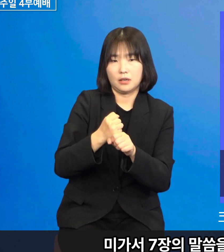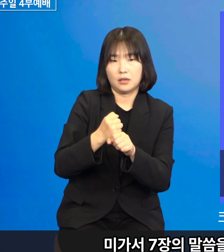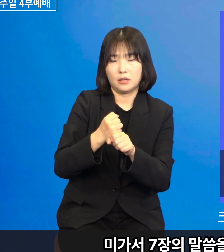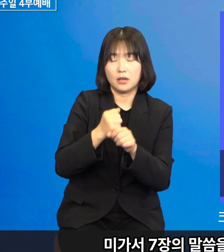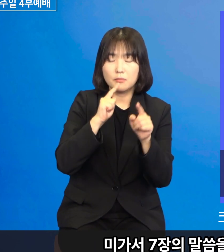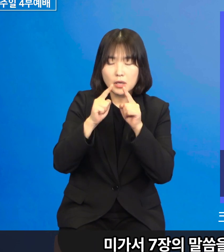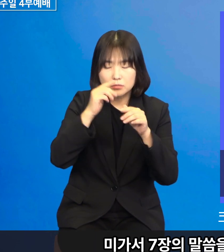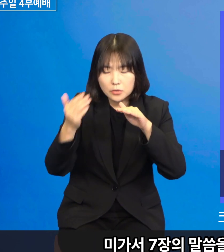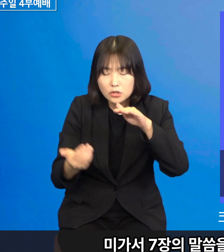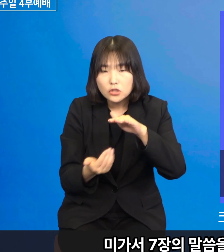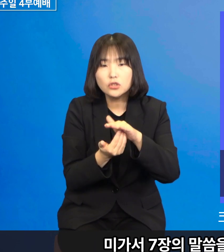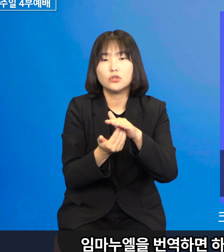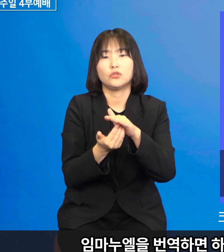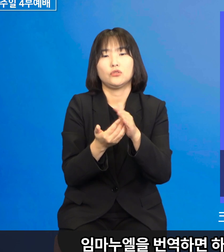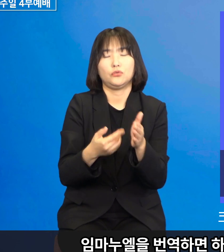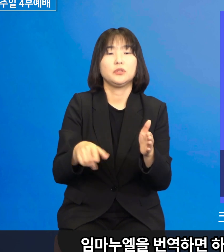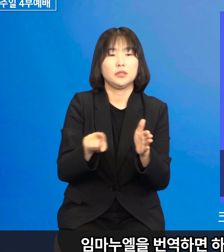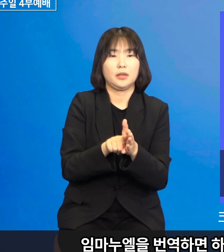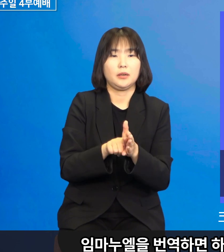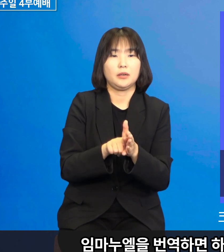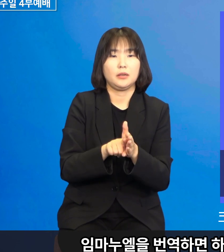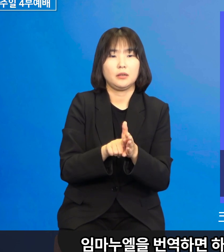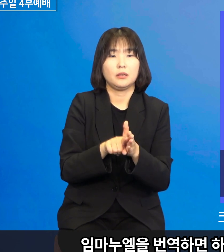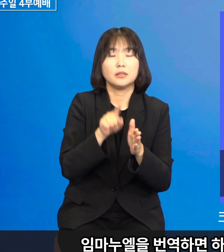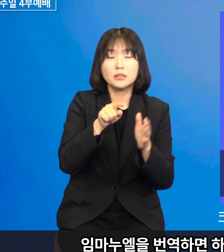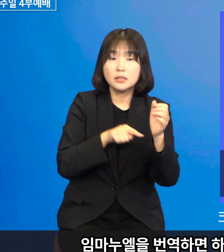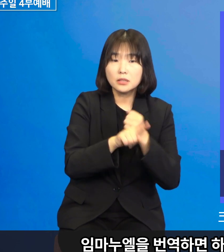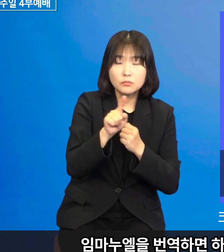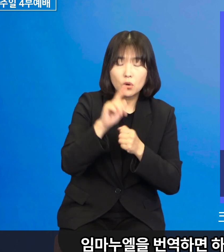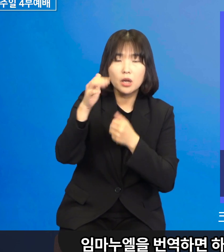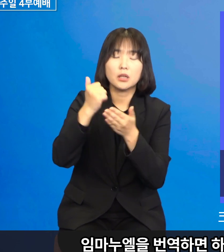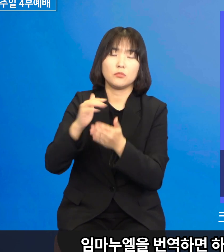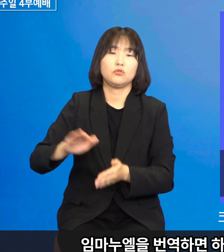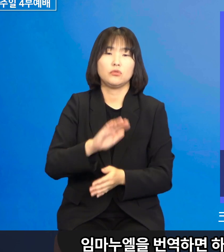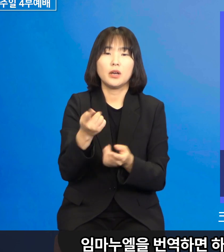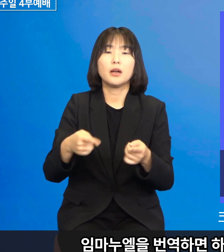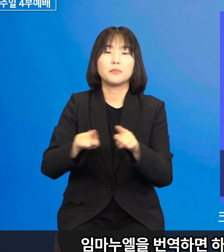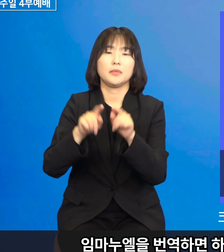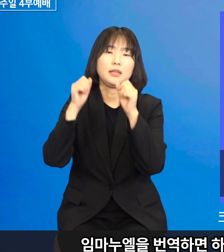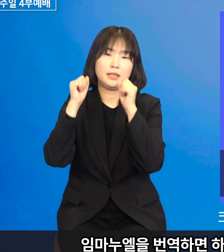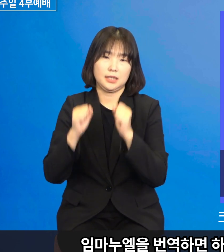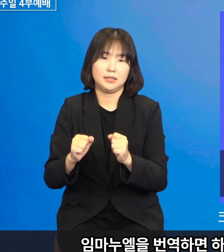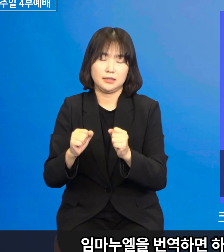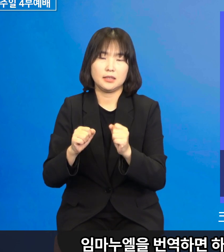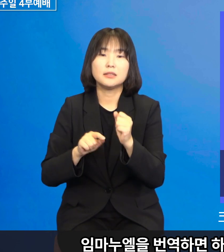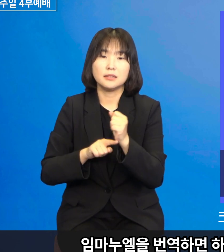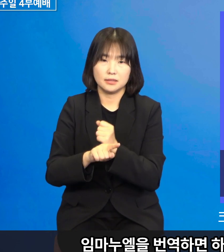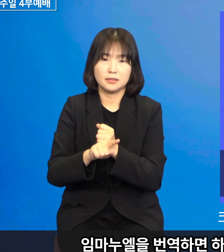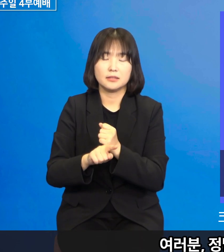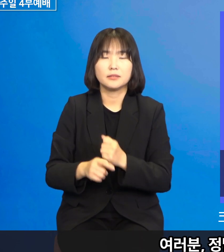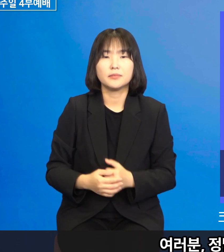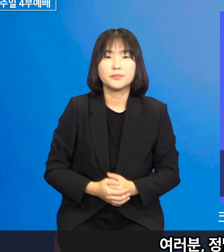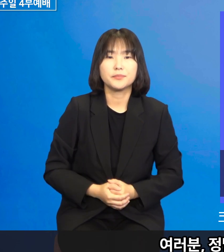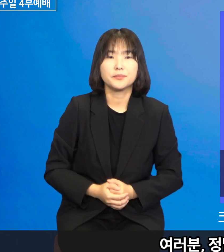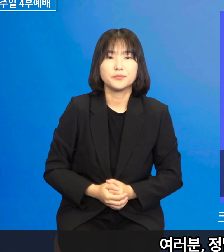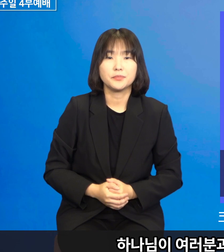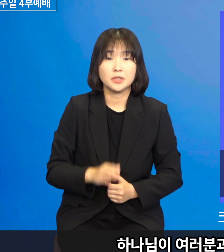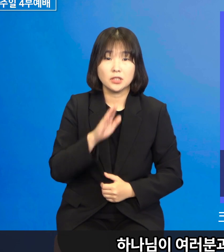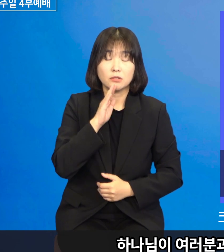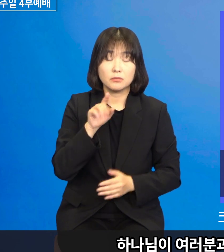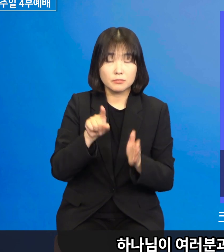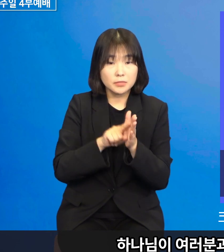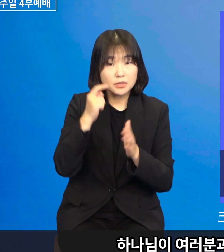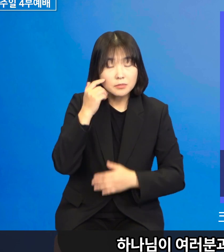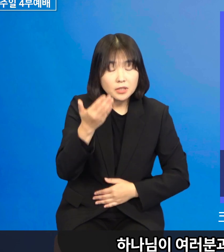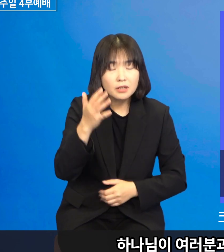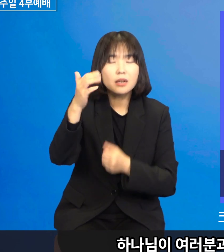말씀을 이루려고 하신 것이다. 임마누엘은 번역하면 하나님이 우리와 함께 계시다. 여러분 정말 믿으십니까? 하나님이